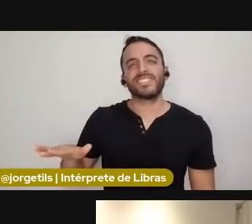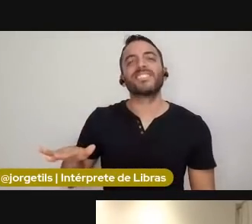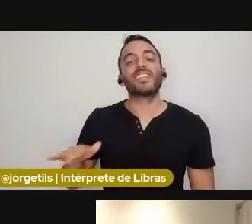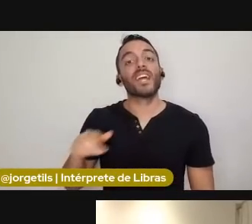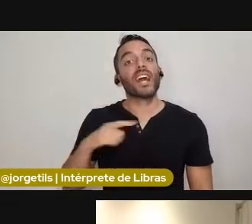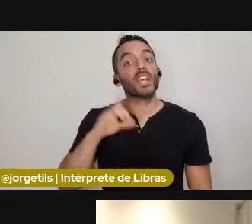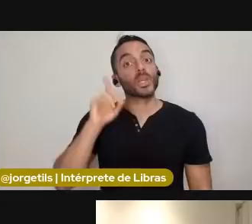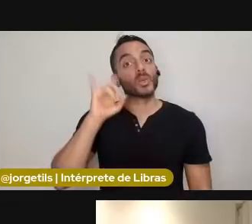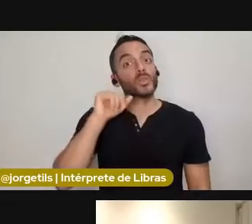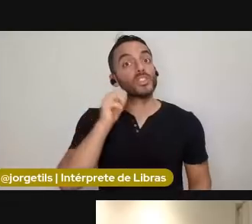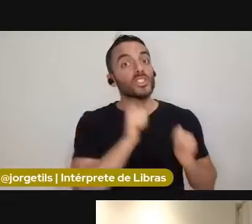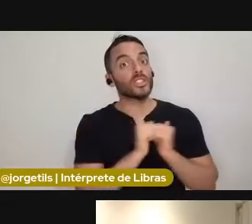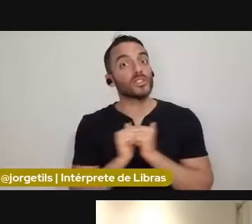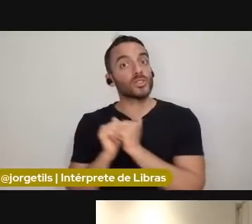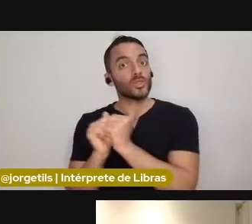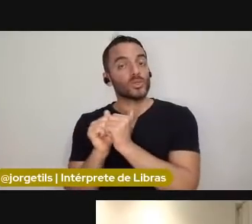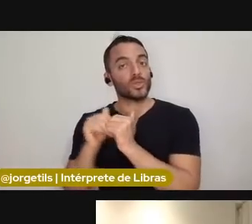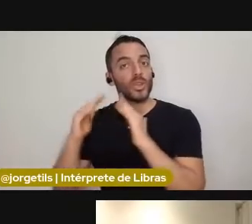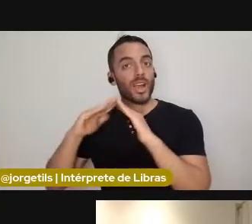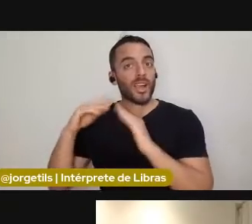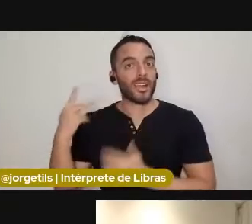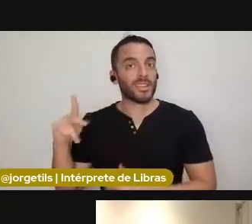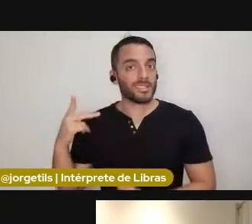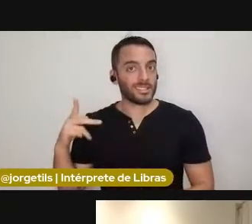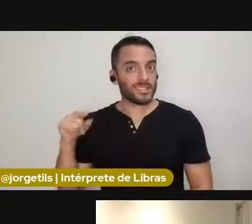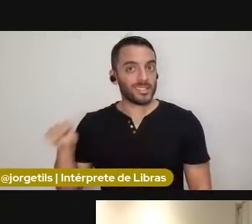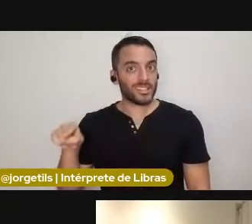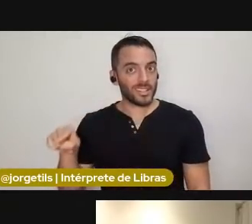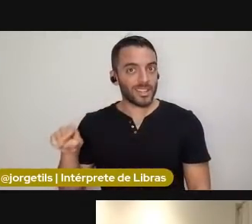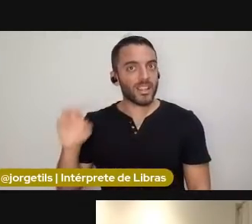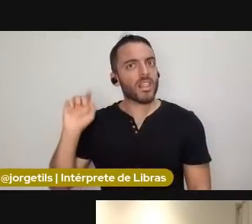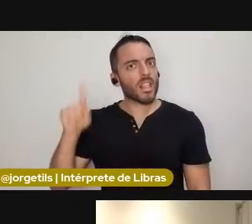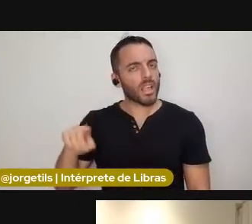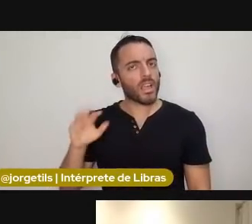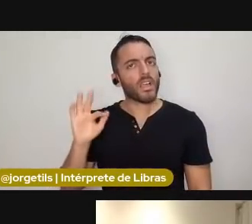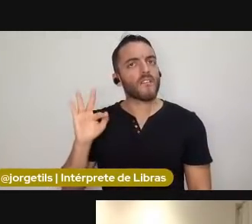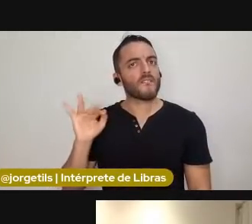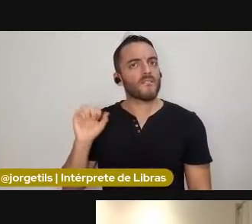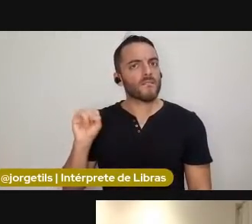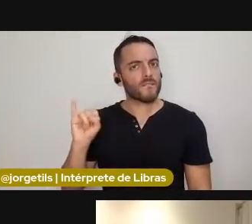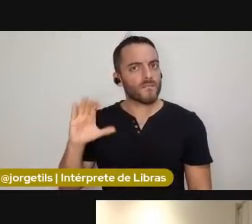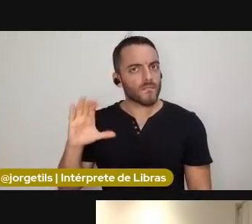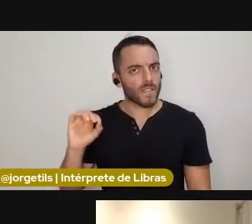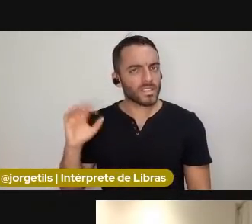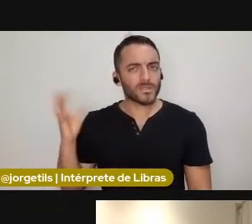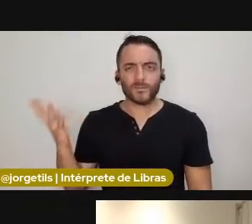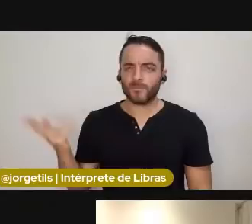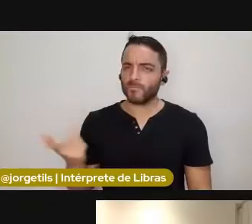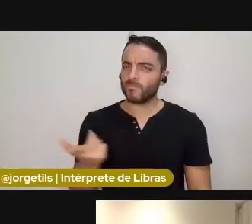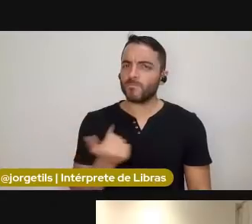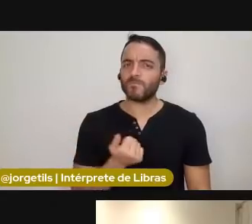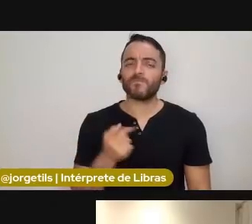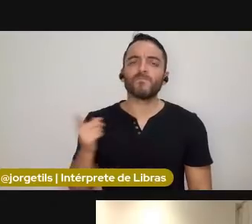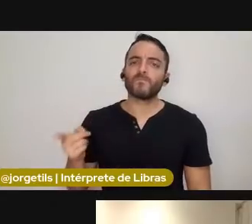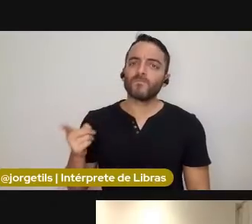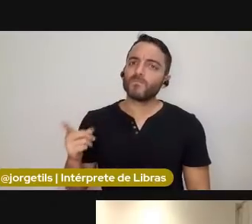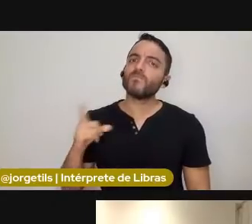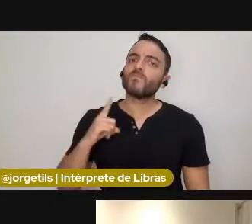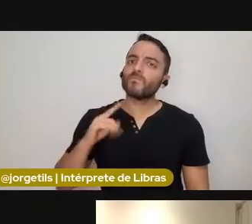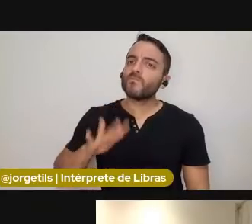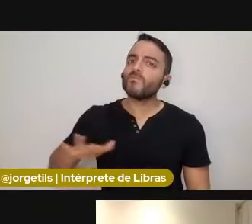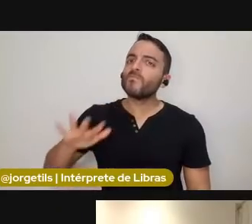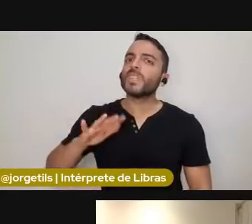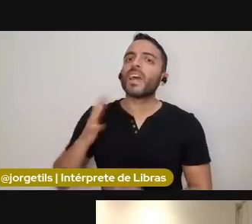Schoenberg, enfim, aquele físico, não é? Extraordinariamente envolvido com o mundo da arte, um